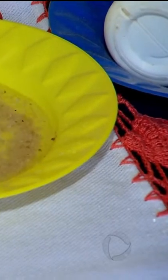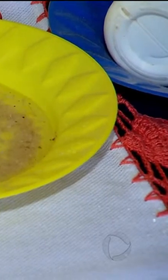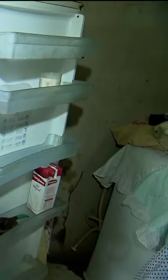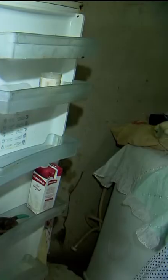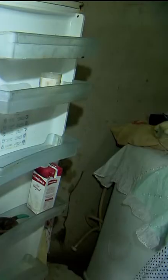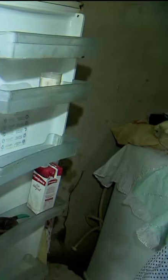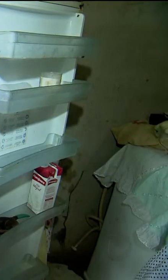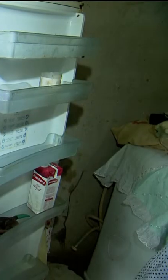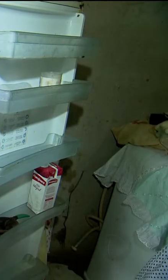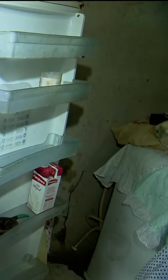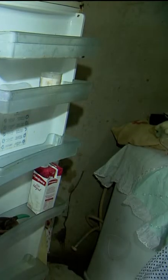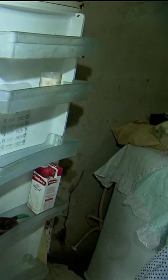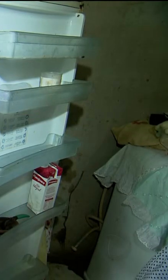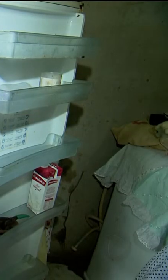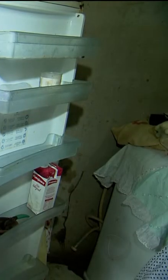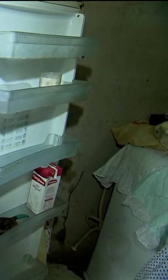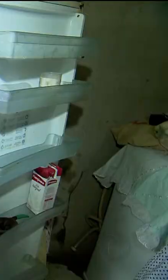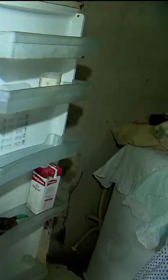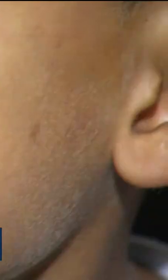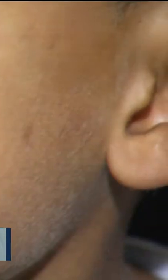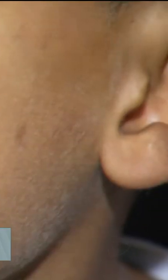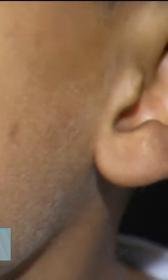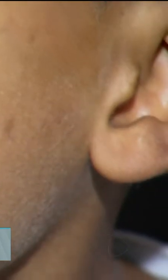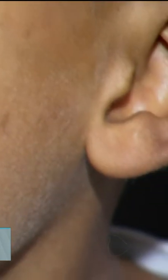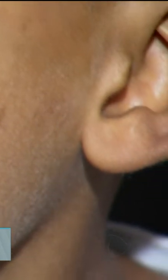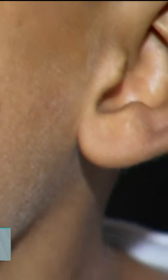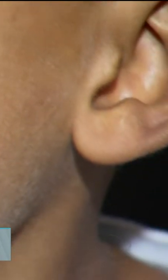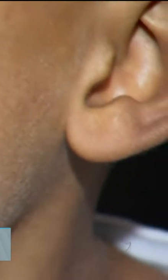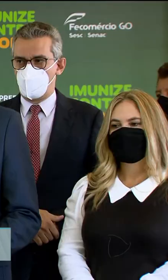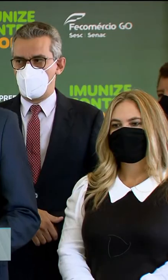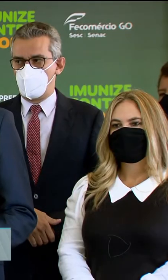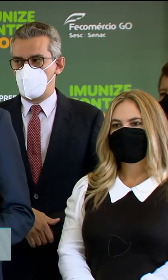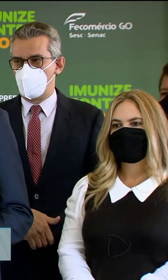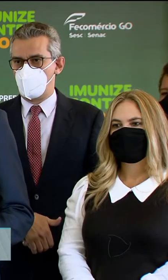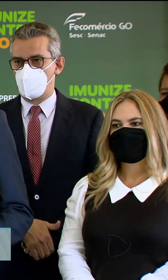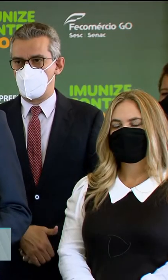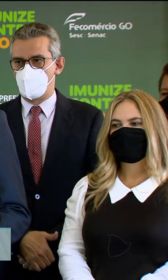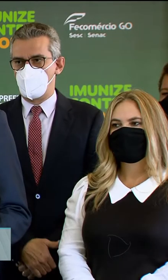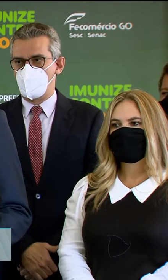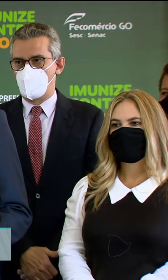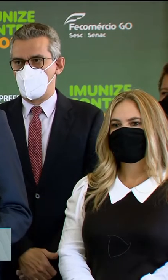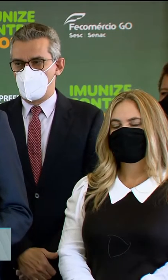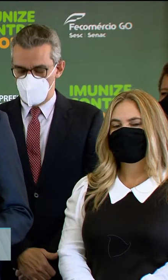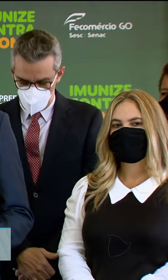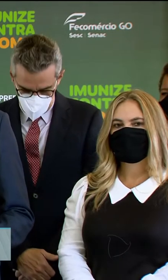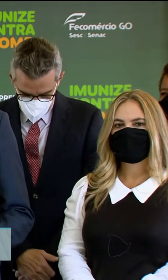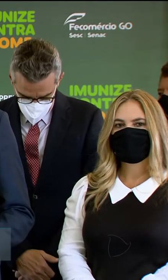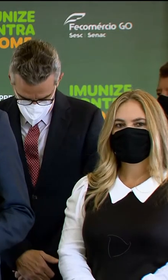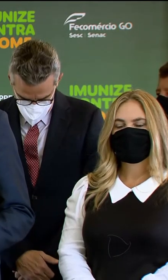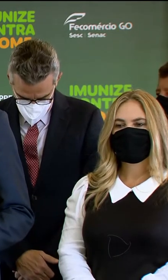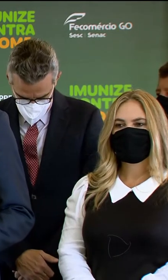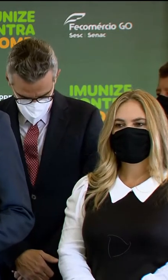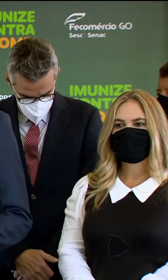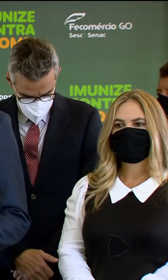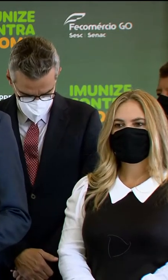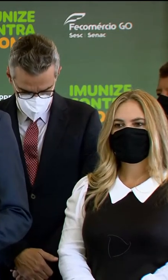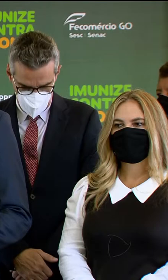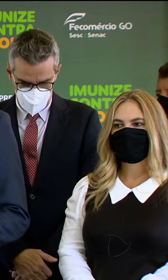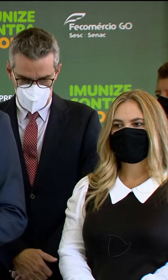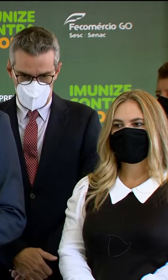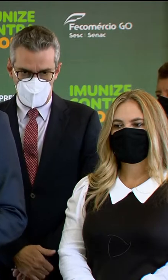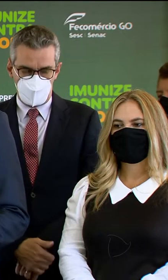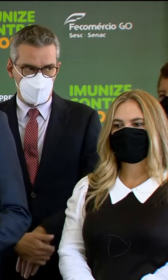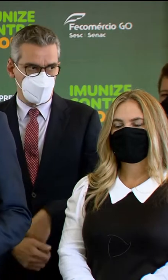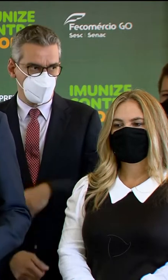comer. Realidade triste, agravada pela pandemia. Essa visão social em estar